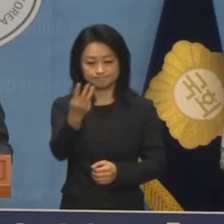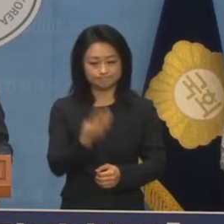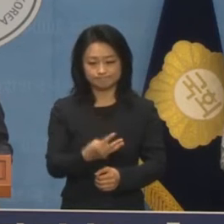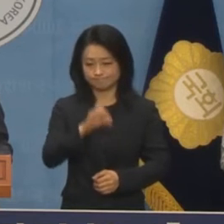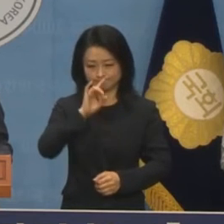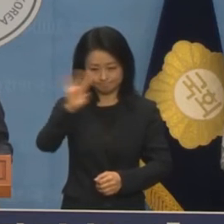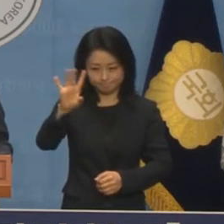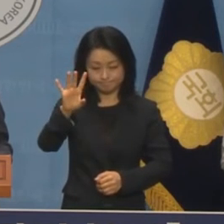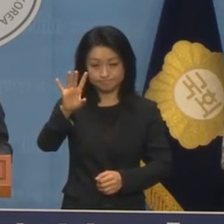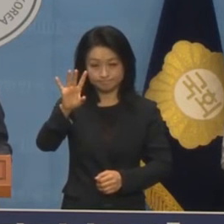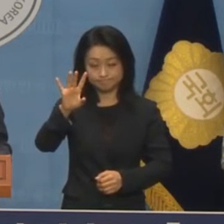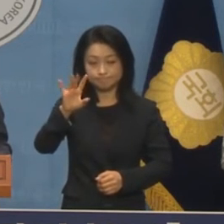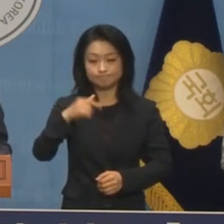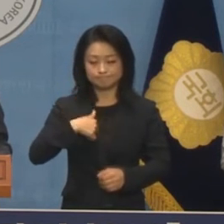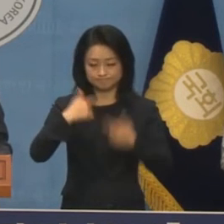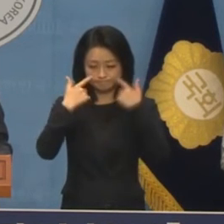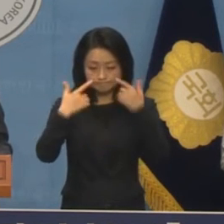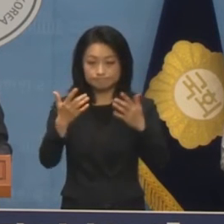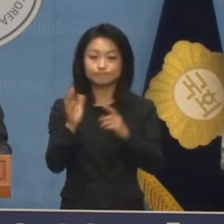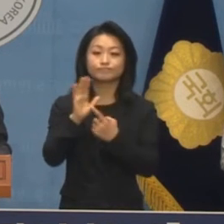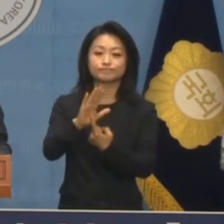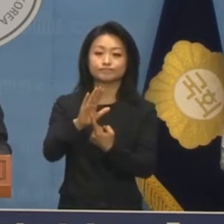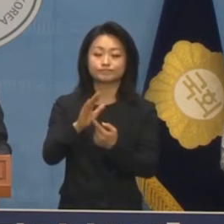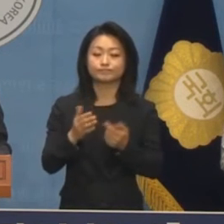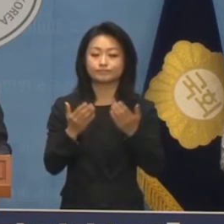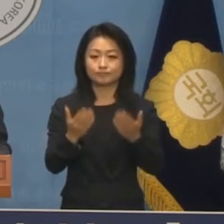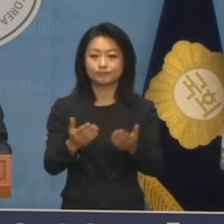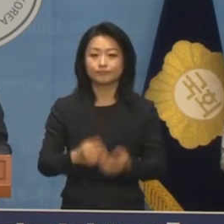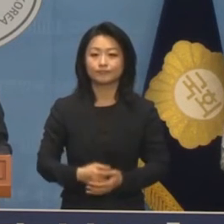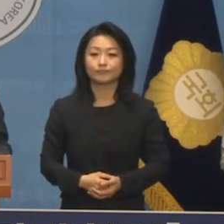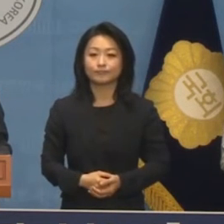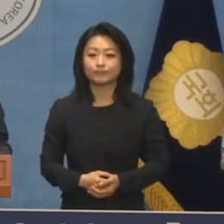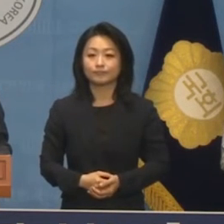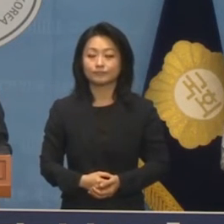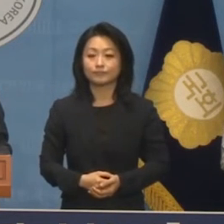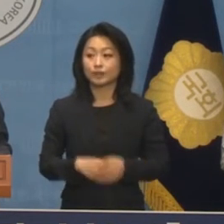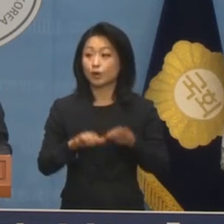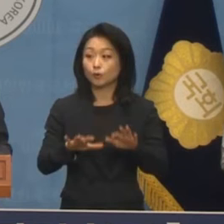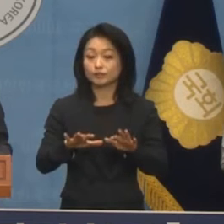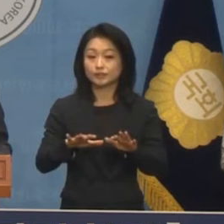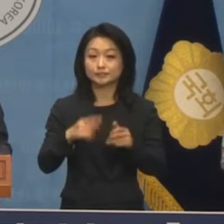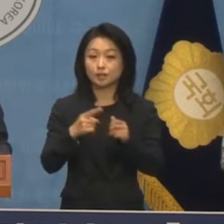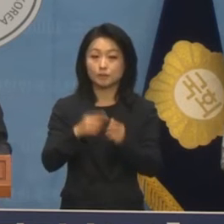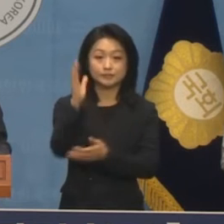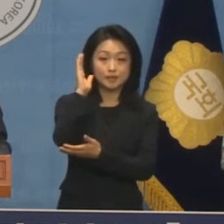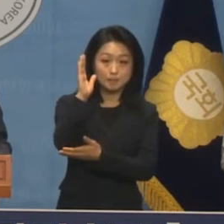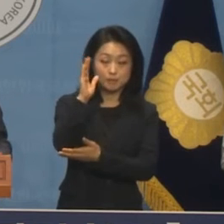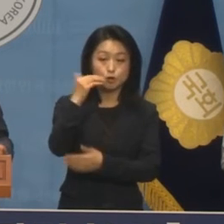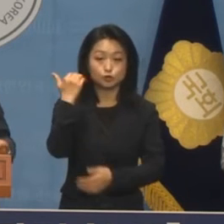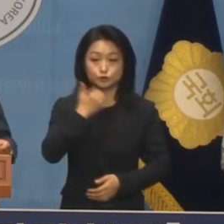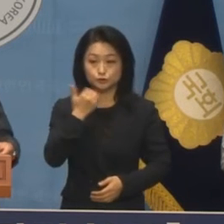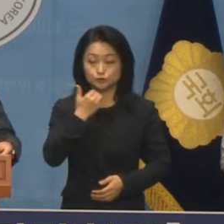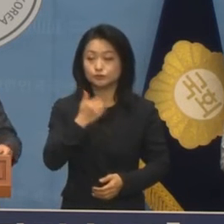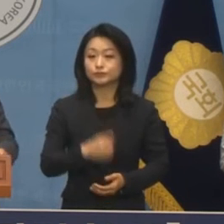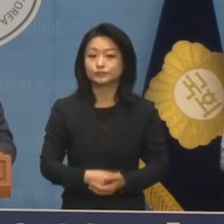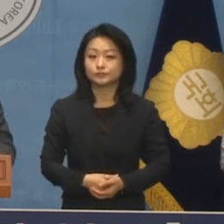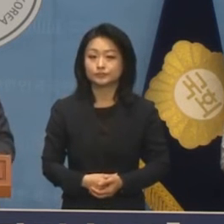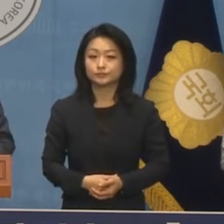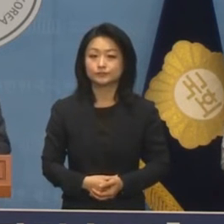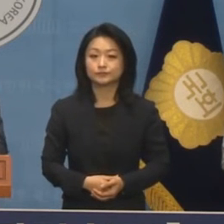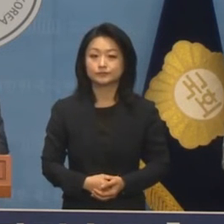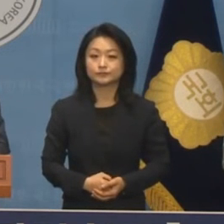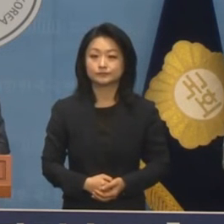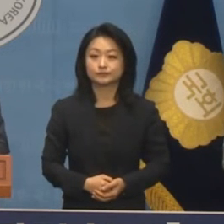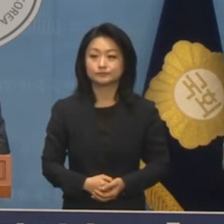안 된다는 반대 의견을 피력하기 위해서 오늘 기자회견을 하게 됐습니다. 그럼 오늘 첫 번째 발언하실 분을 모시겠습니다.